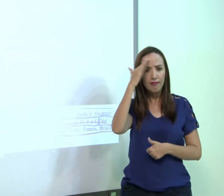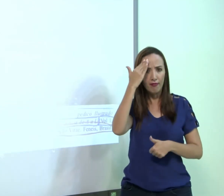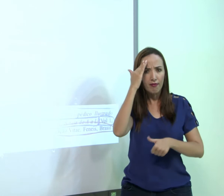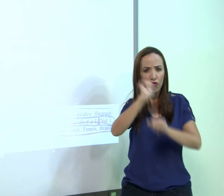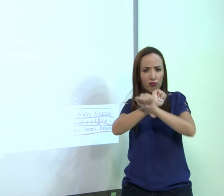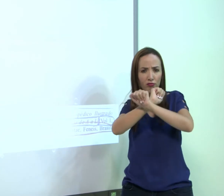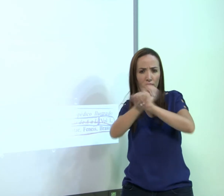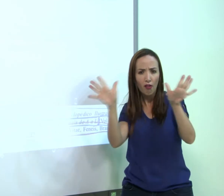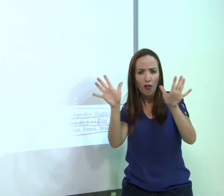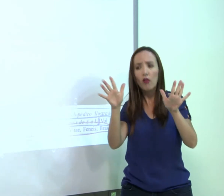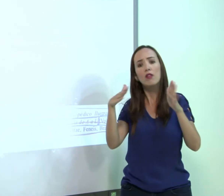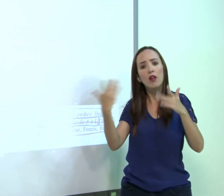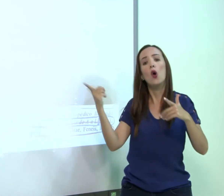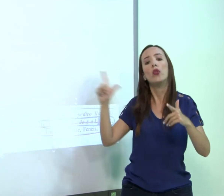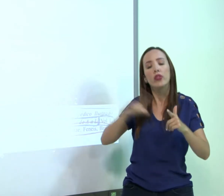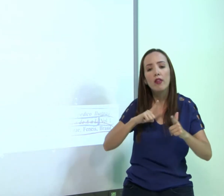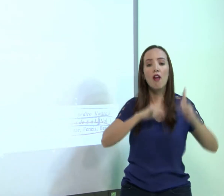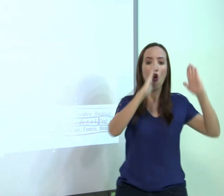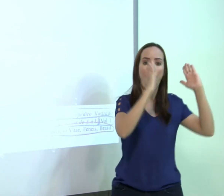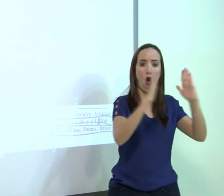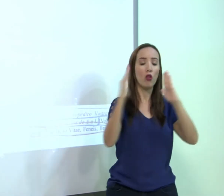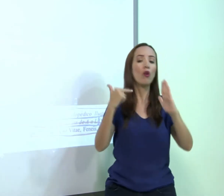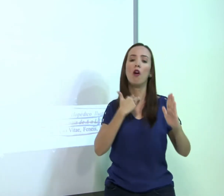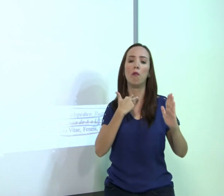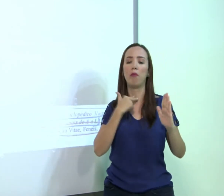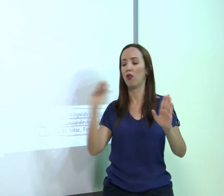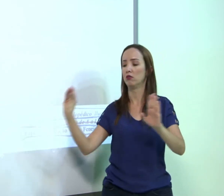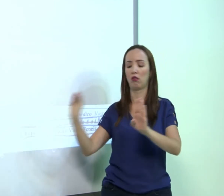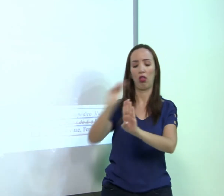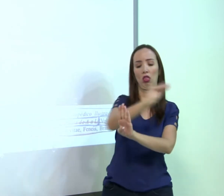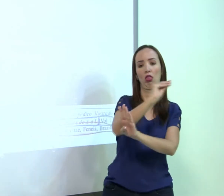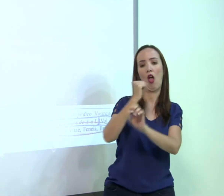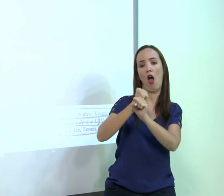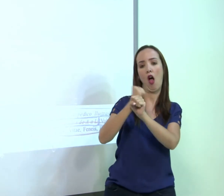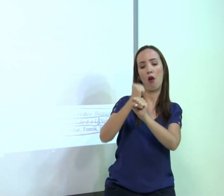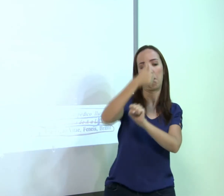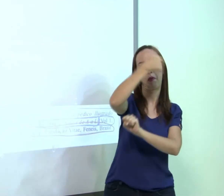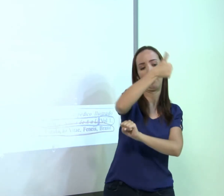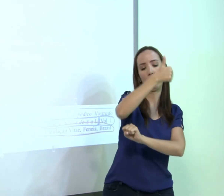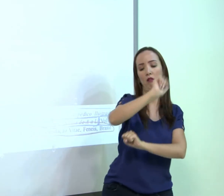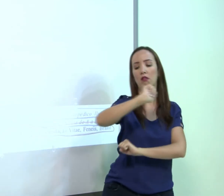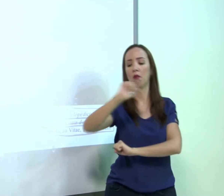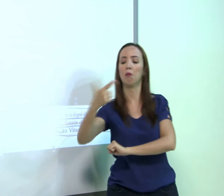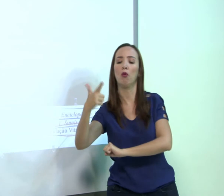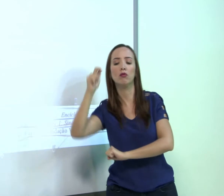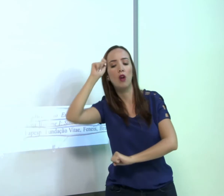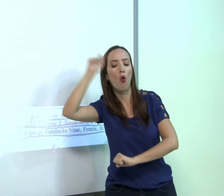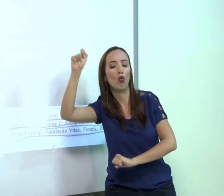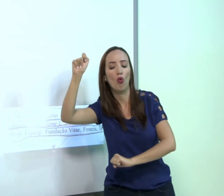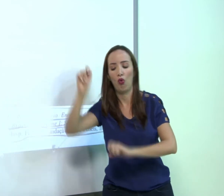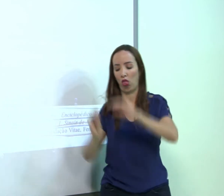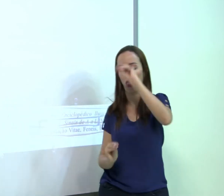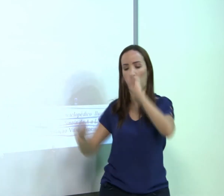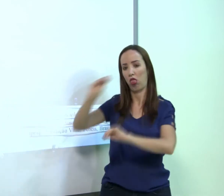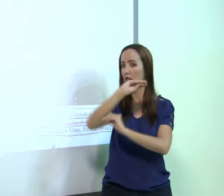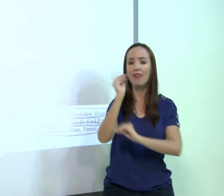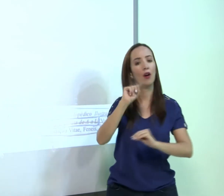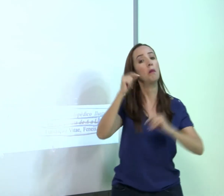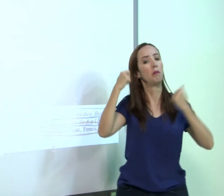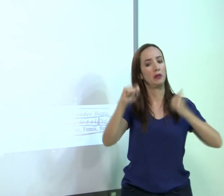Ok? Ficou claro? Então temos aqui itens, um seguindo o outro. Não podemos mudar